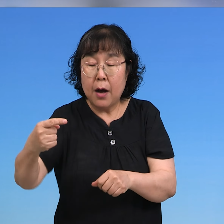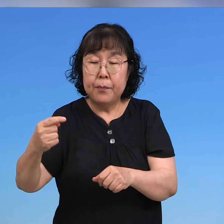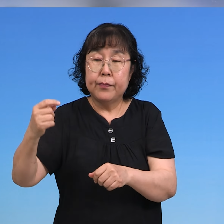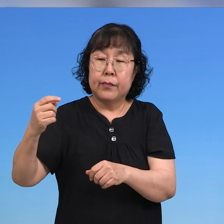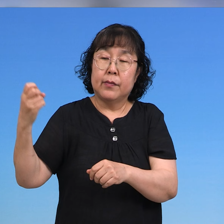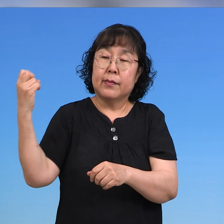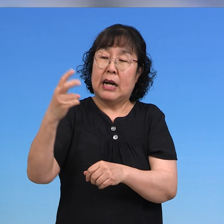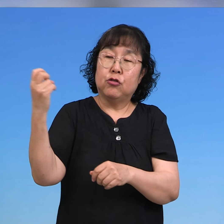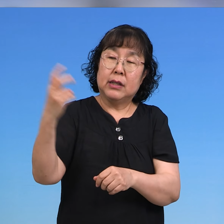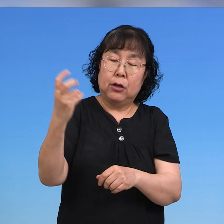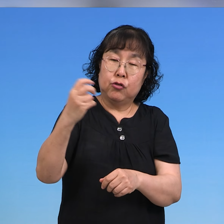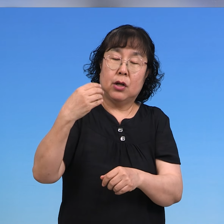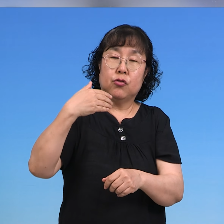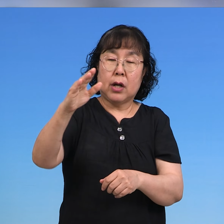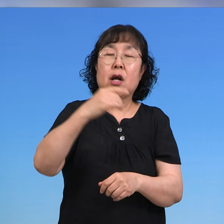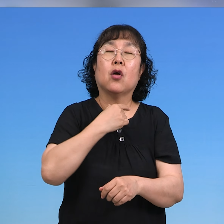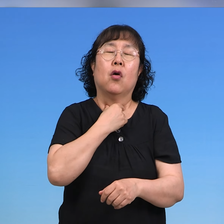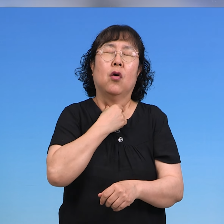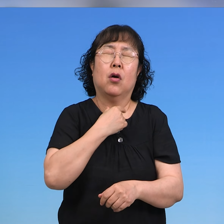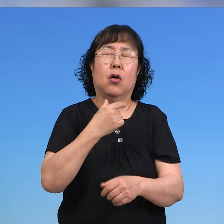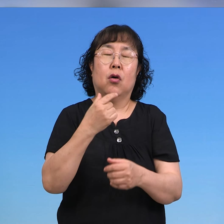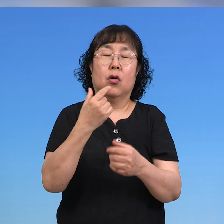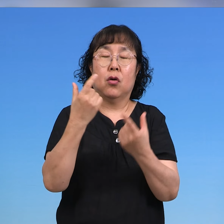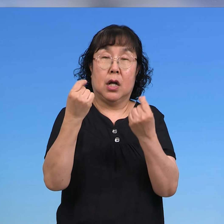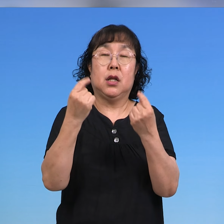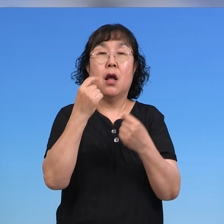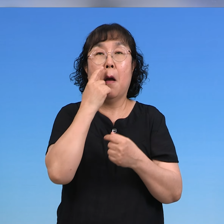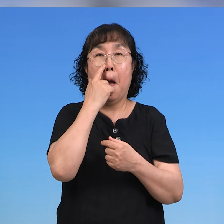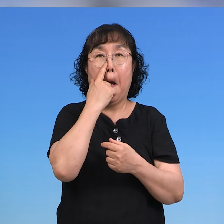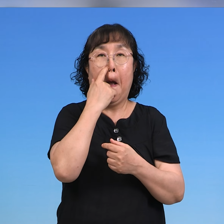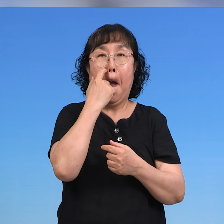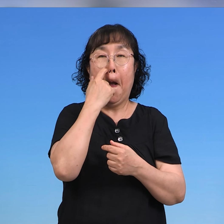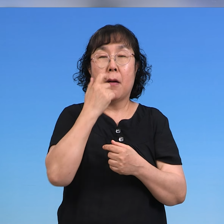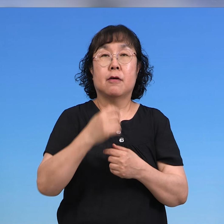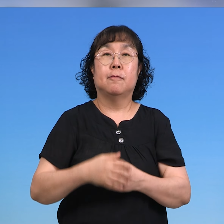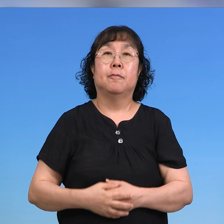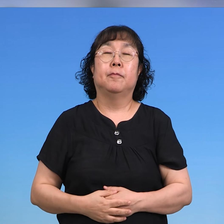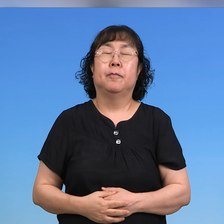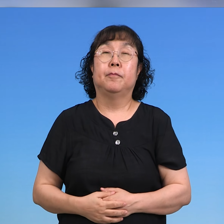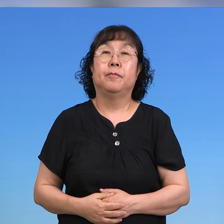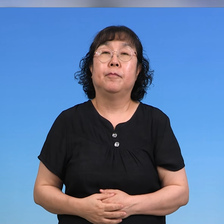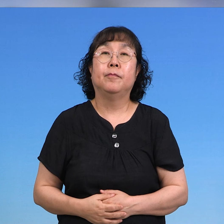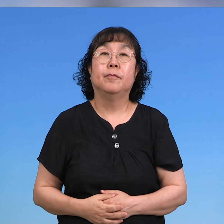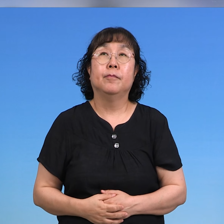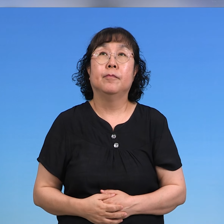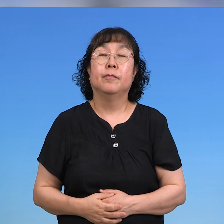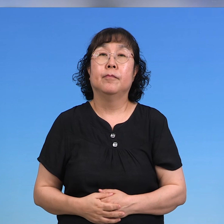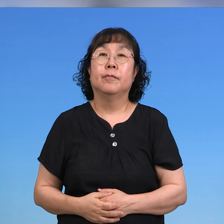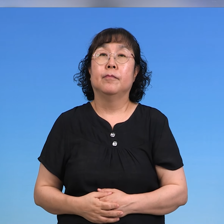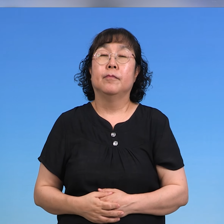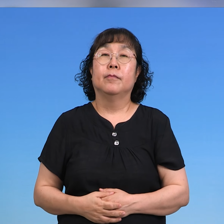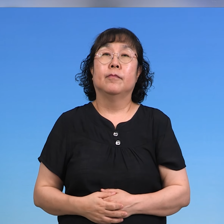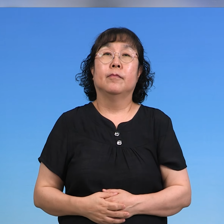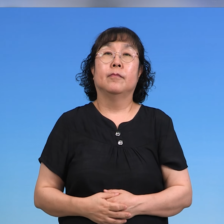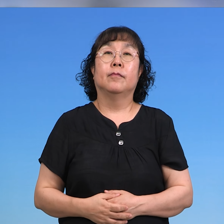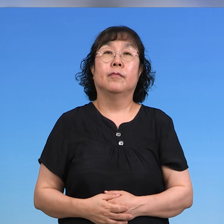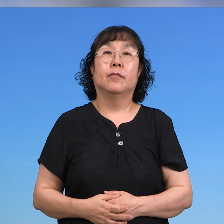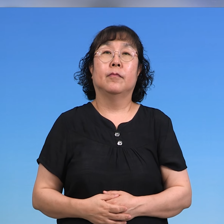같아요. 이렇게 귀빈 대접을 해주는 식당을 어떻게 마다하겠냐고요.